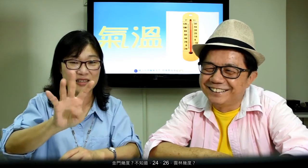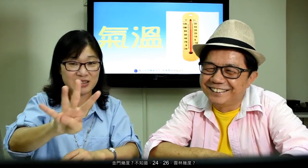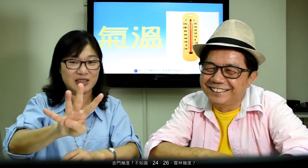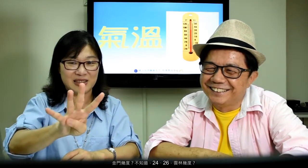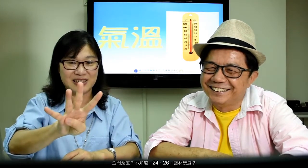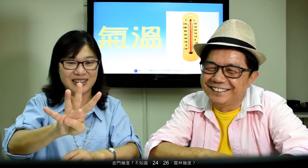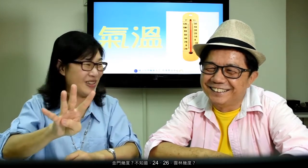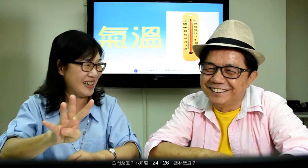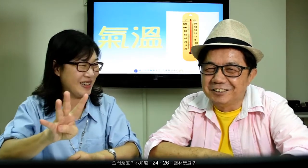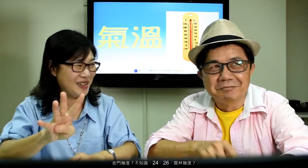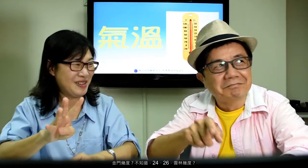24，